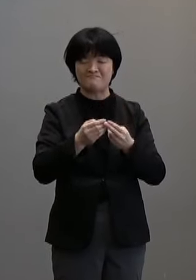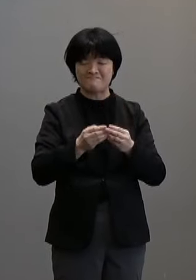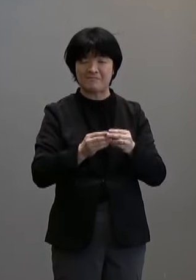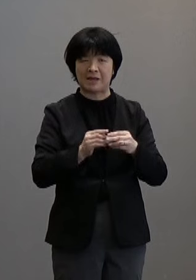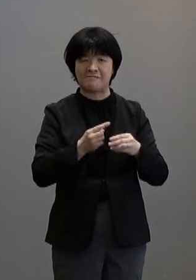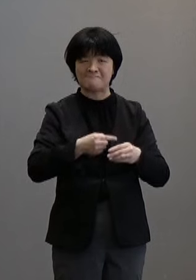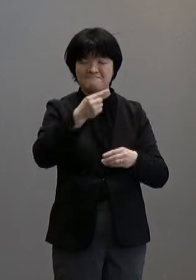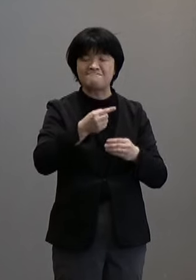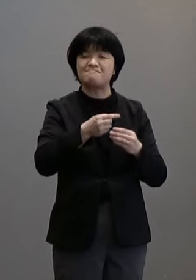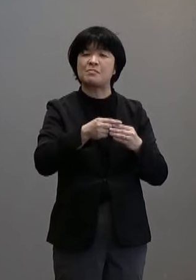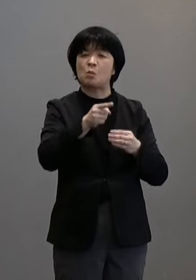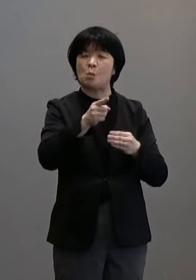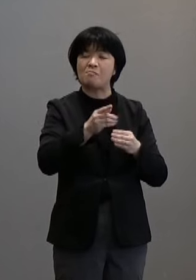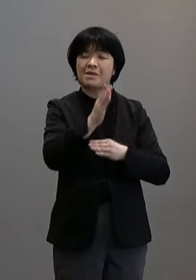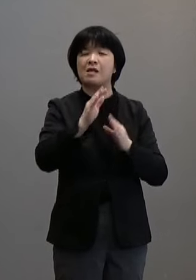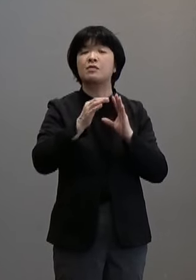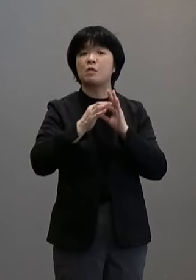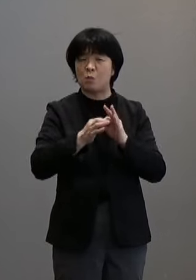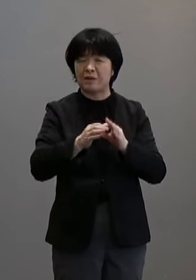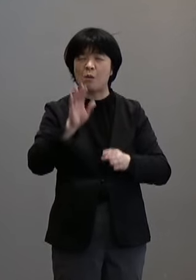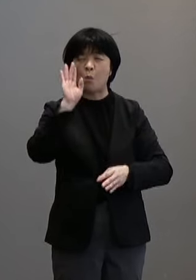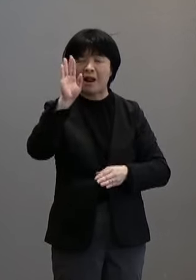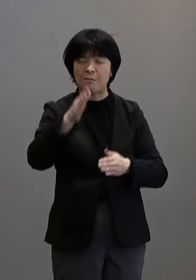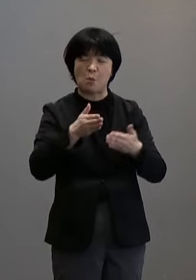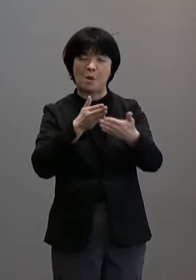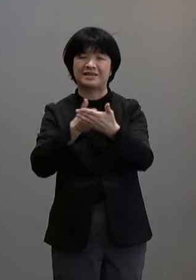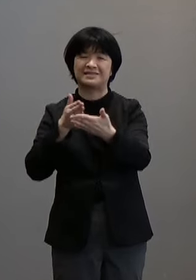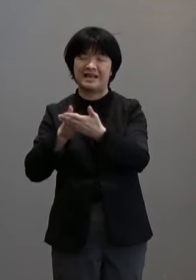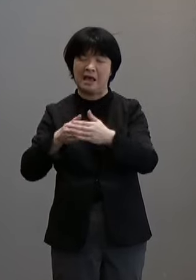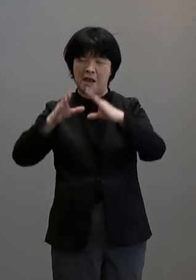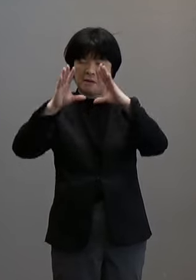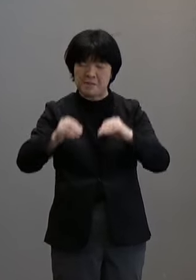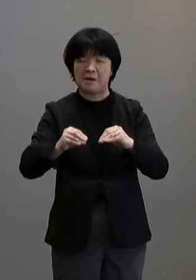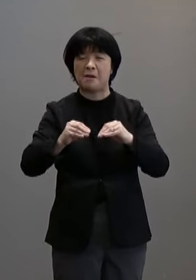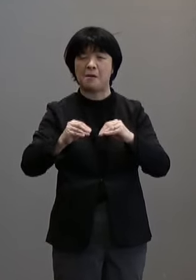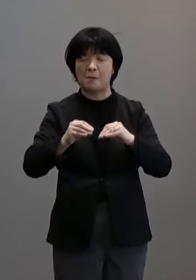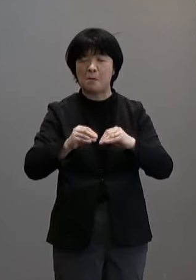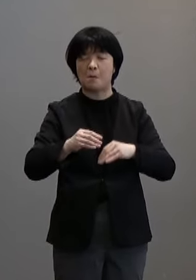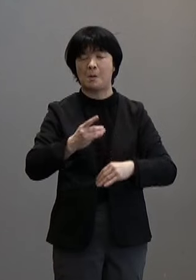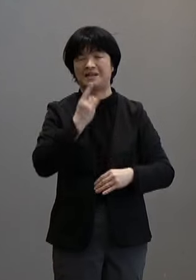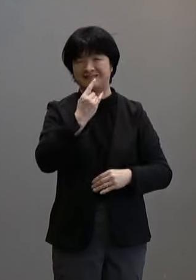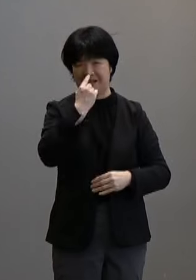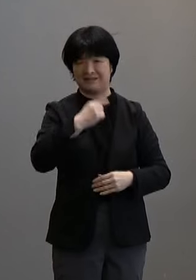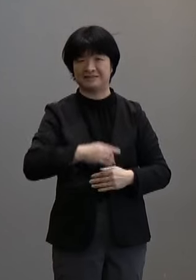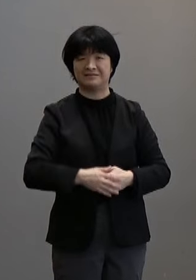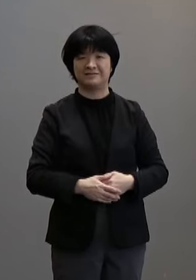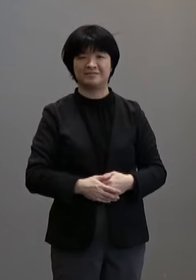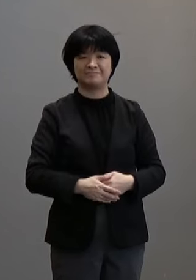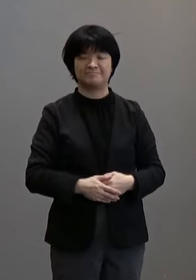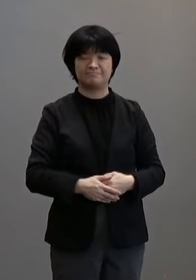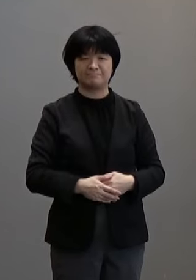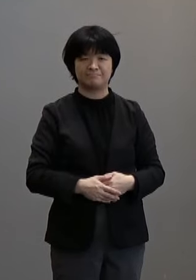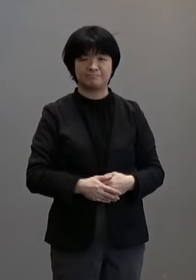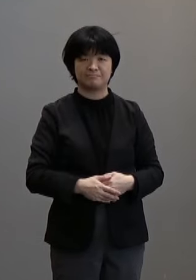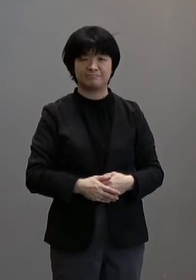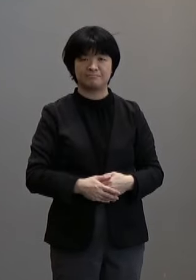でのさらなる規制の完全なる撤廃に向けての前進をですね、私も期待をしているということです。